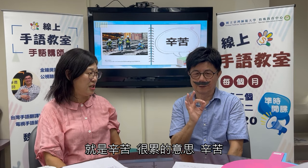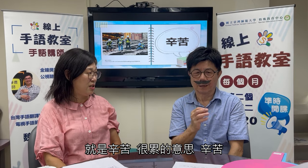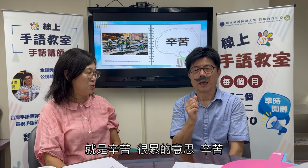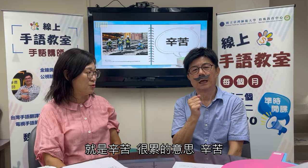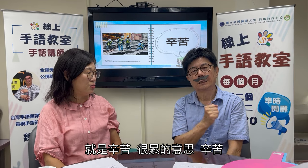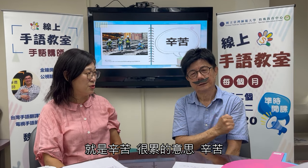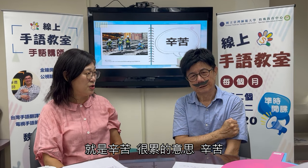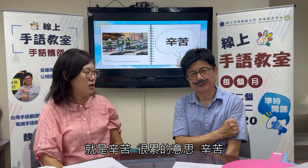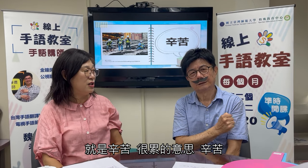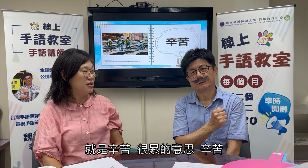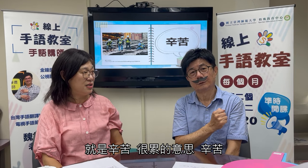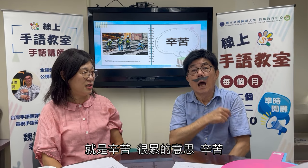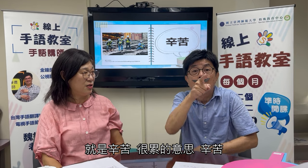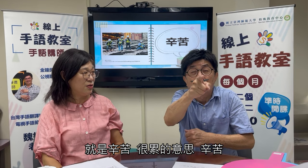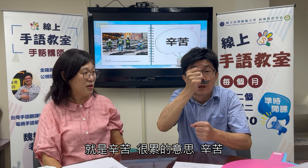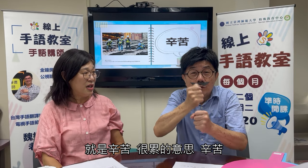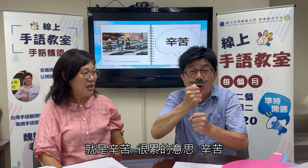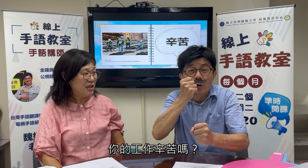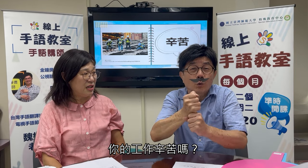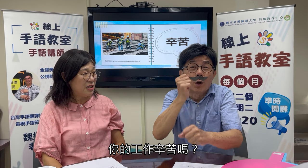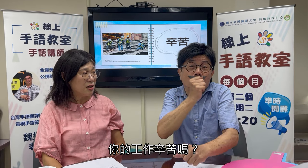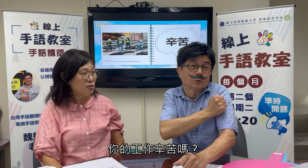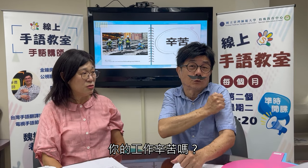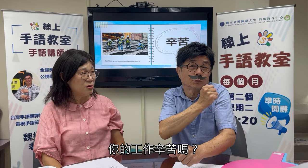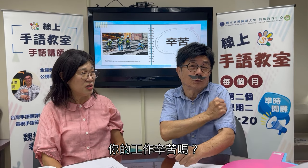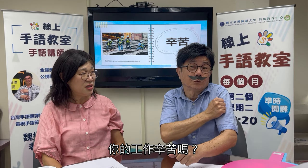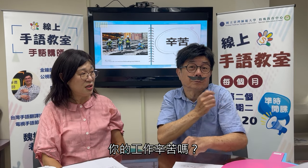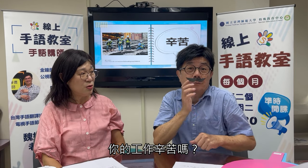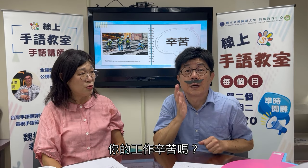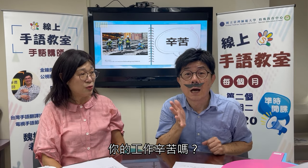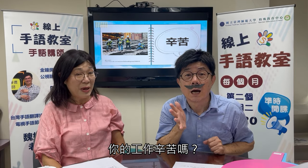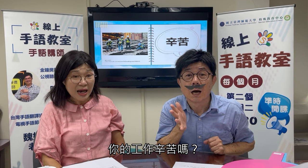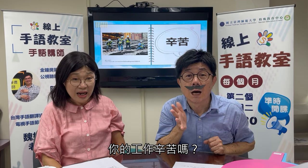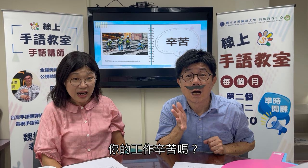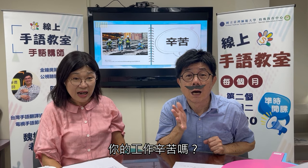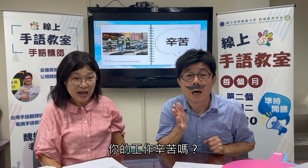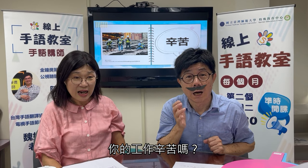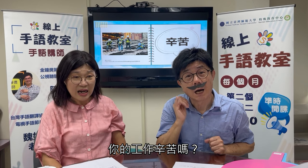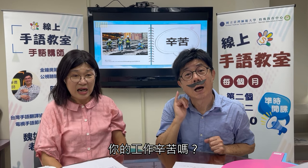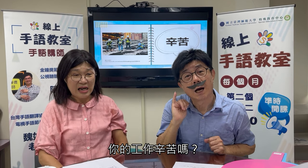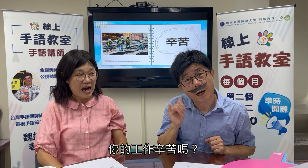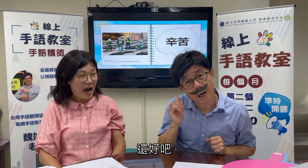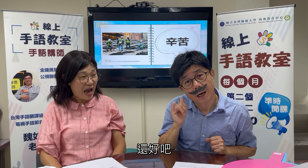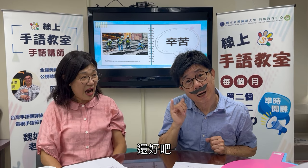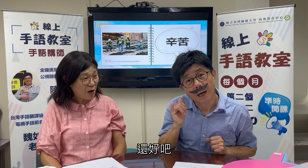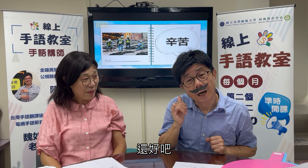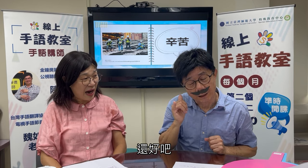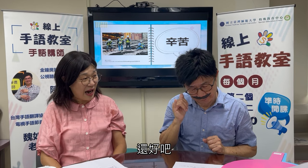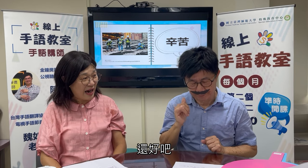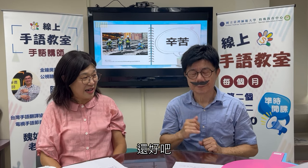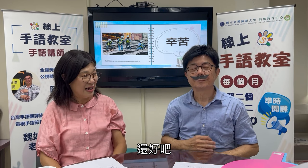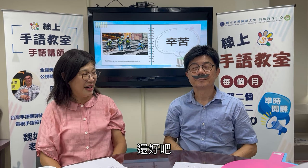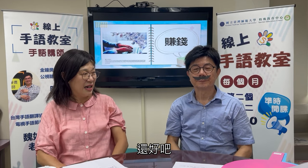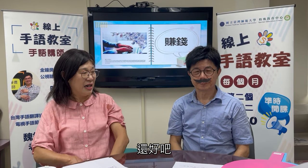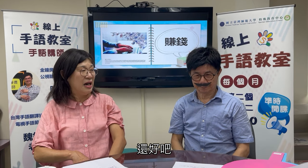苦，辛苦，你的工作辛苦吗？还好吧，啊，